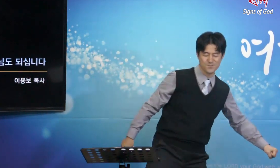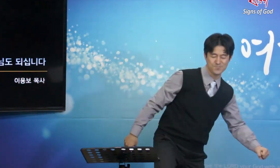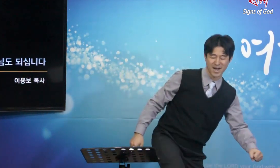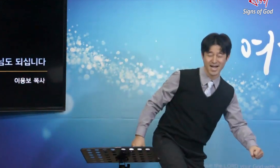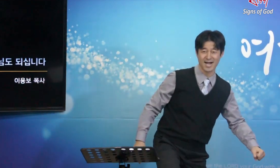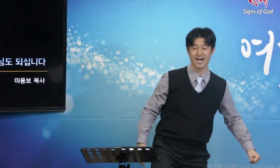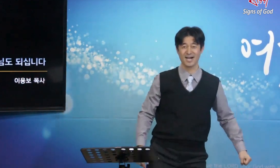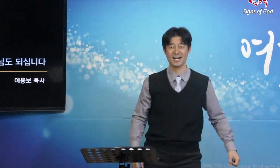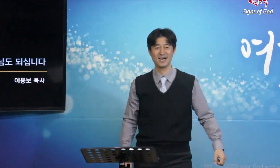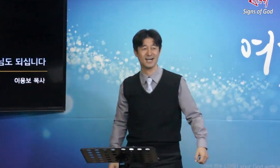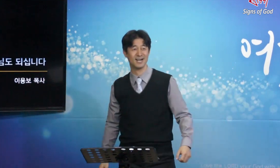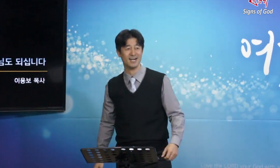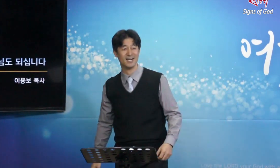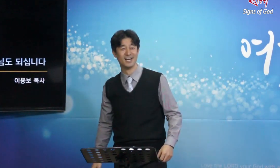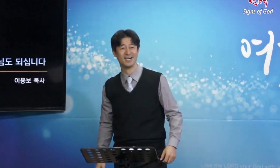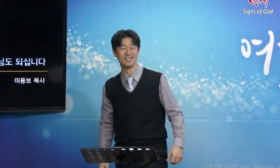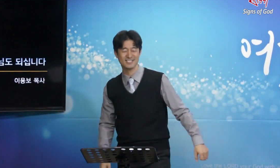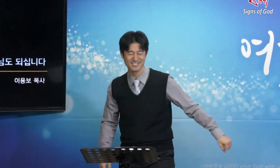발로 뻥